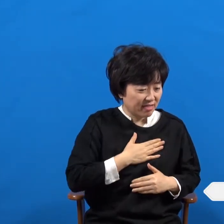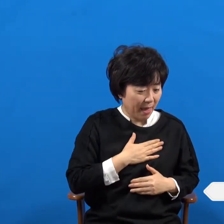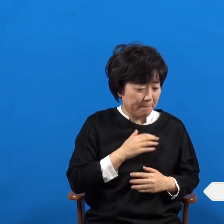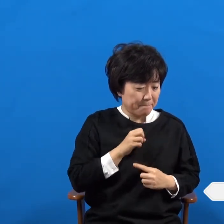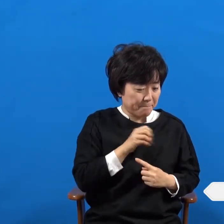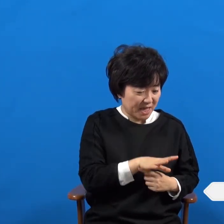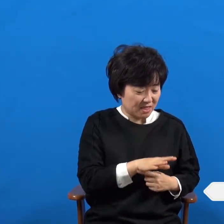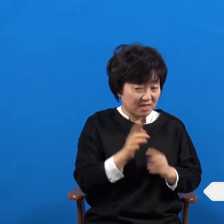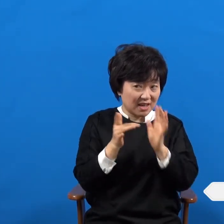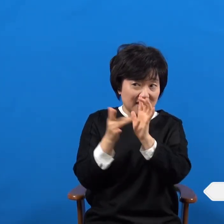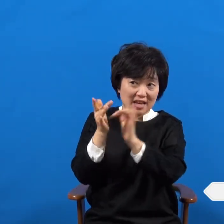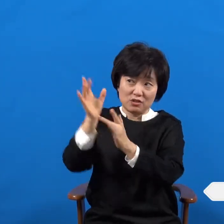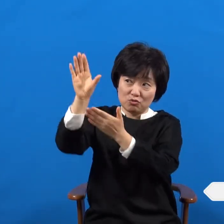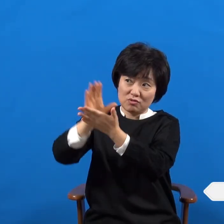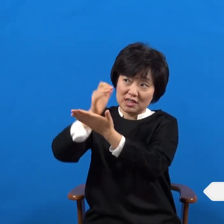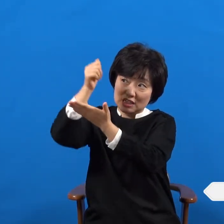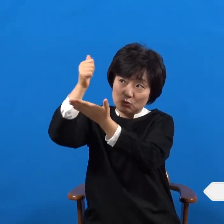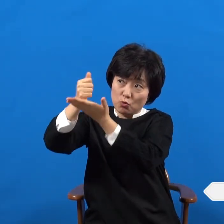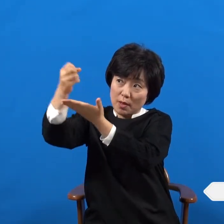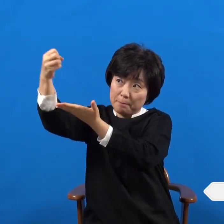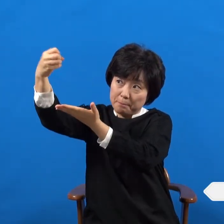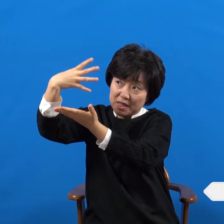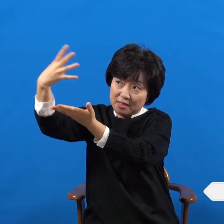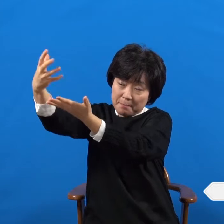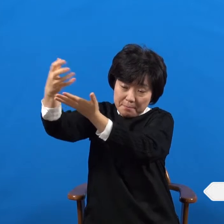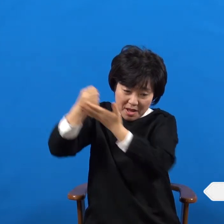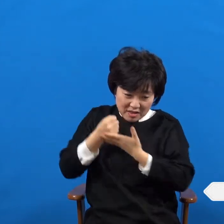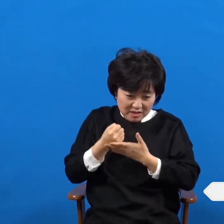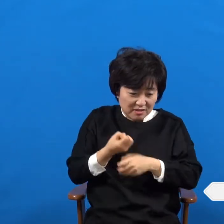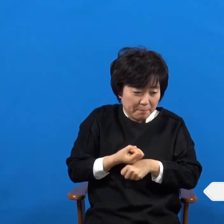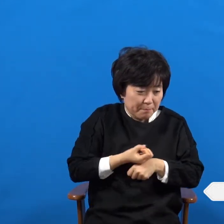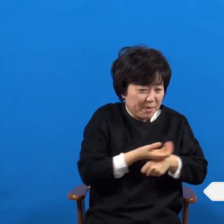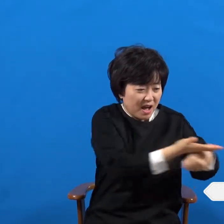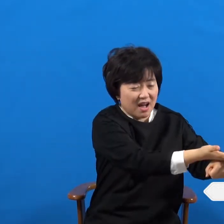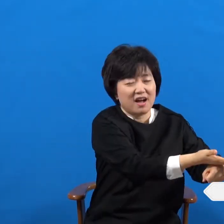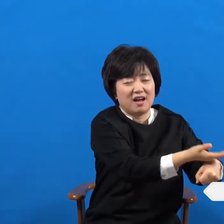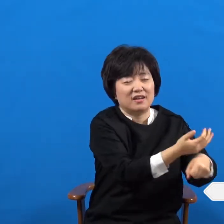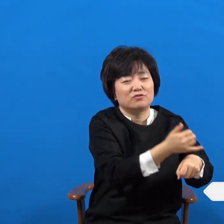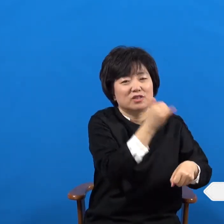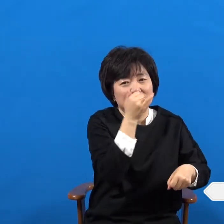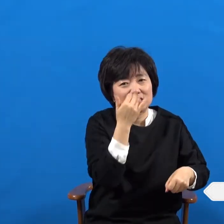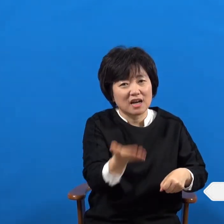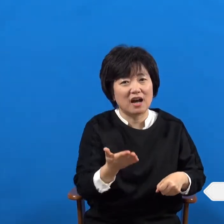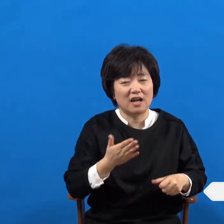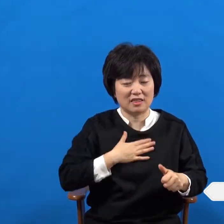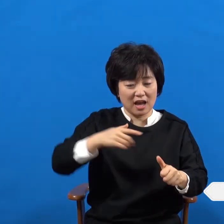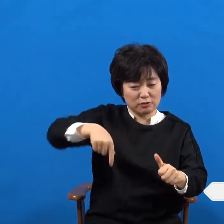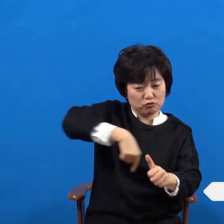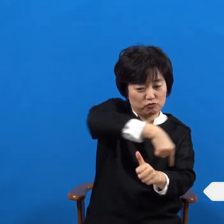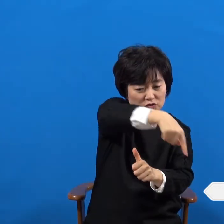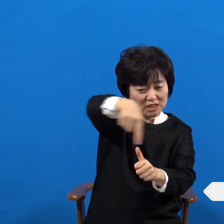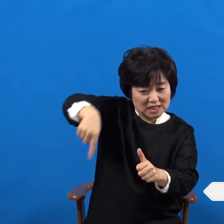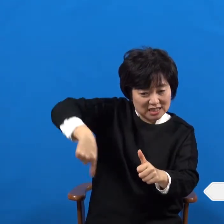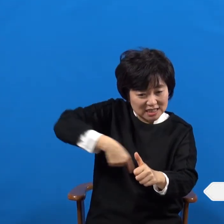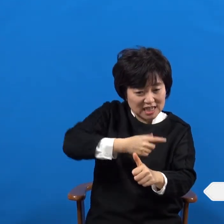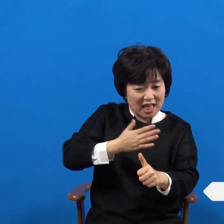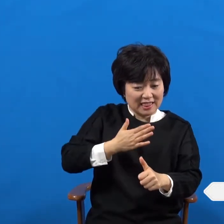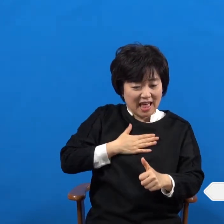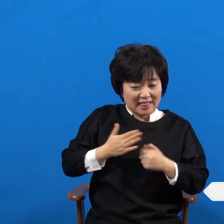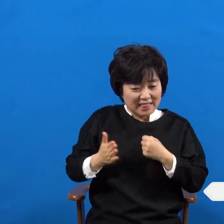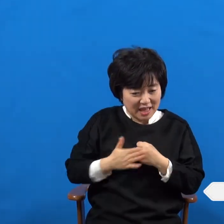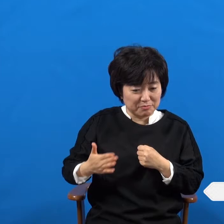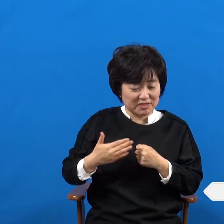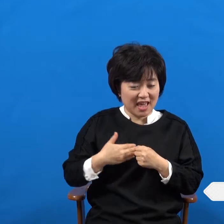그리스도의 빛으로 밝힐 수 있는가? 우리가 있는 주변들이 우리 때문에